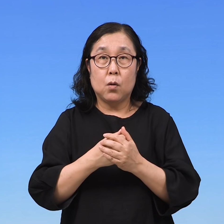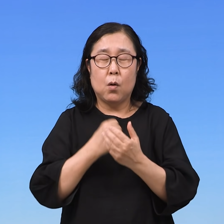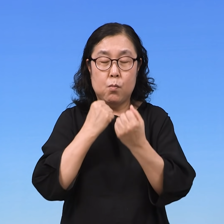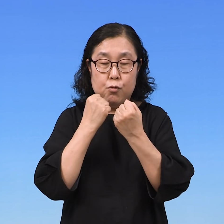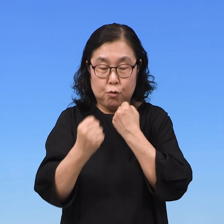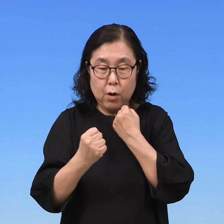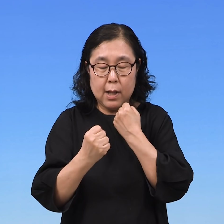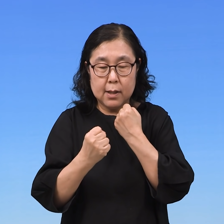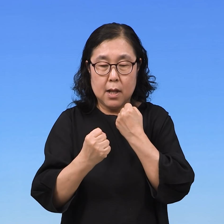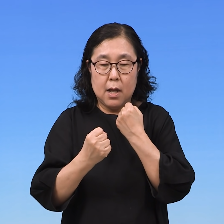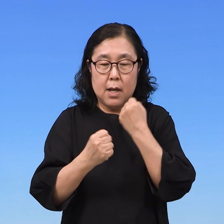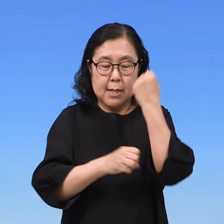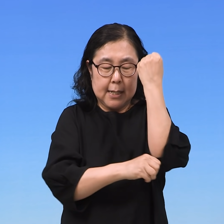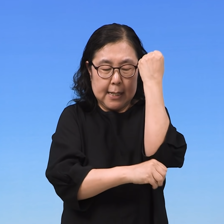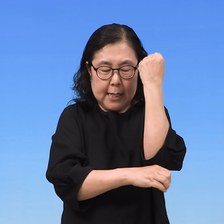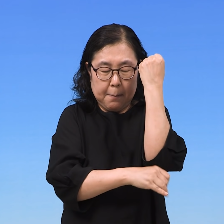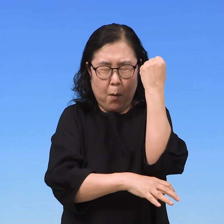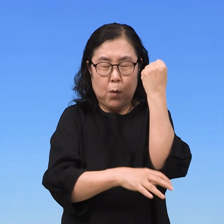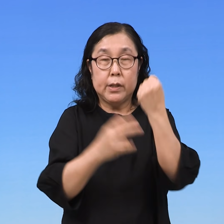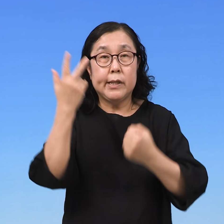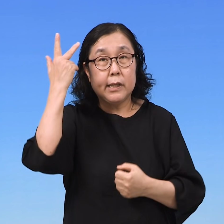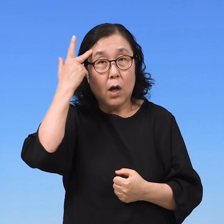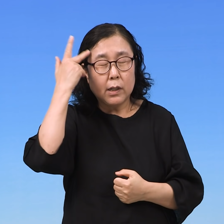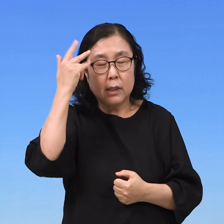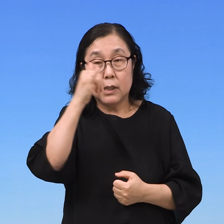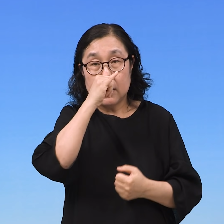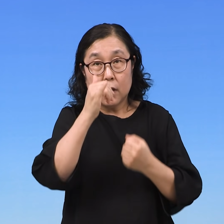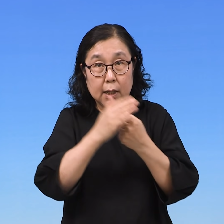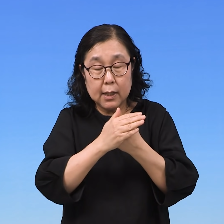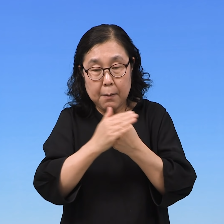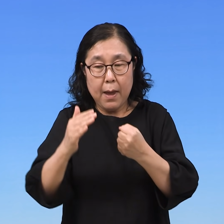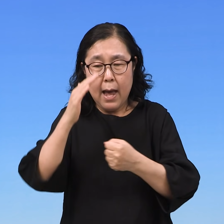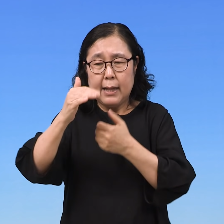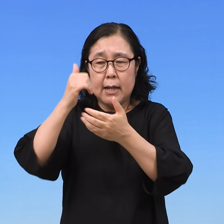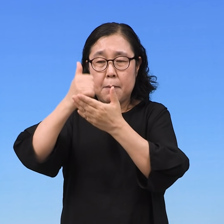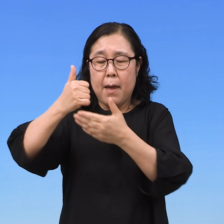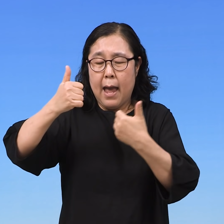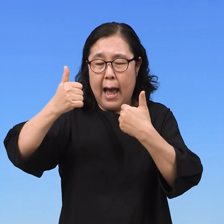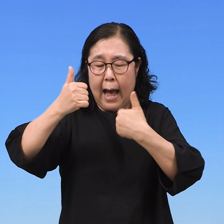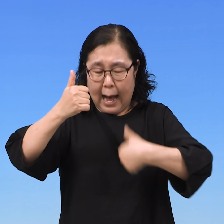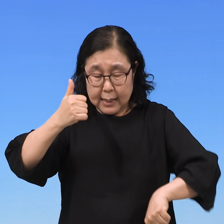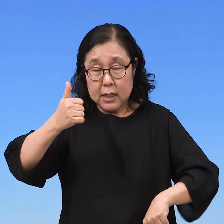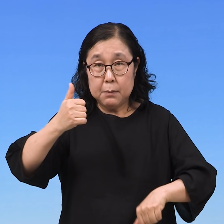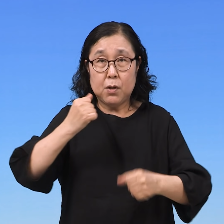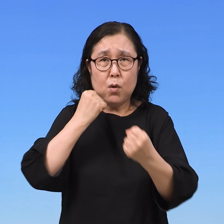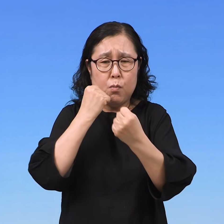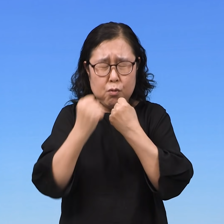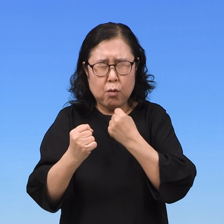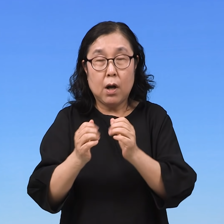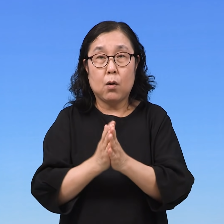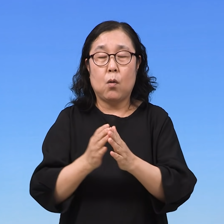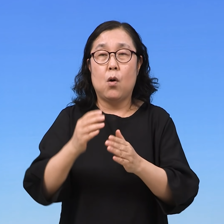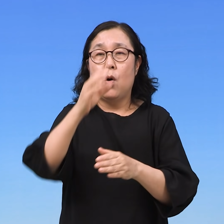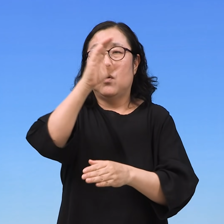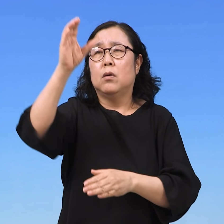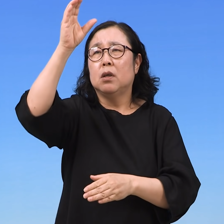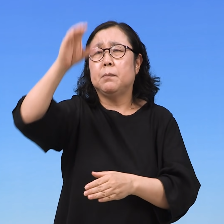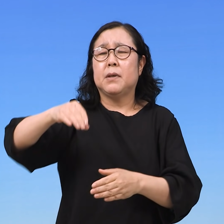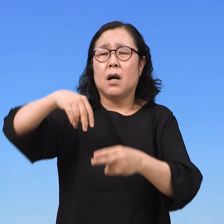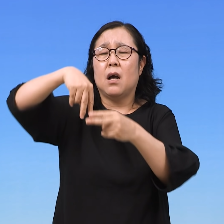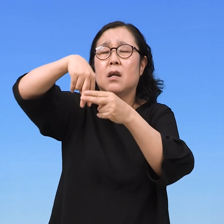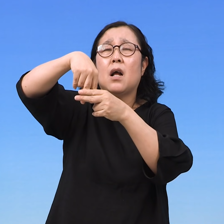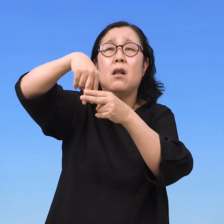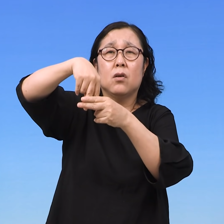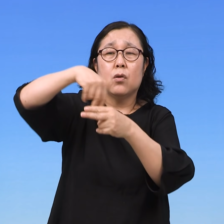의의 없는 도구를 통하여 도저히 하나님 아들로서의 격이 맞지 않는 그 이상한 방식을